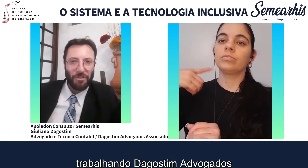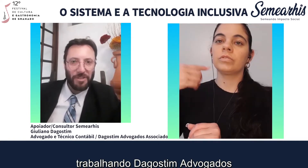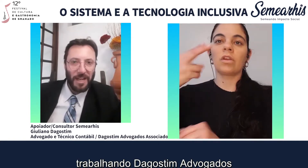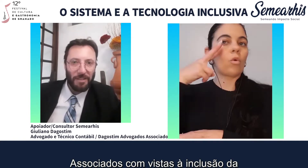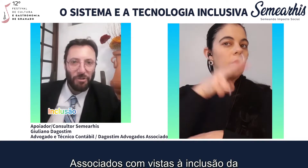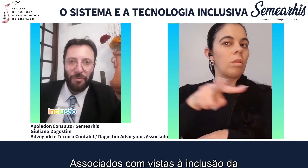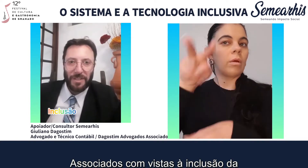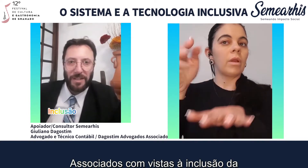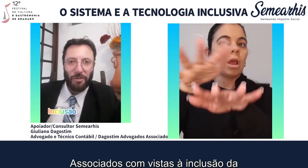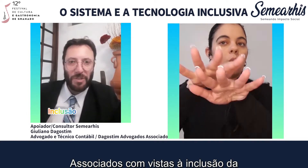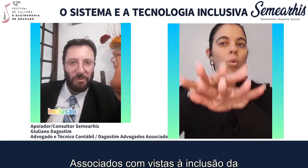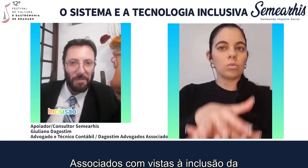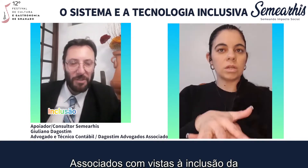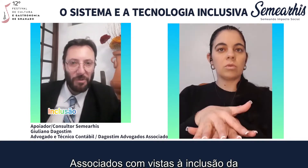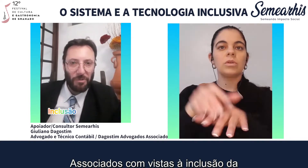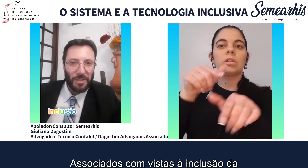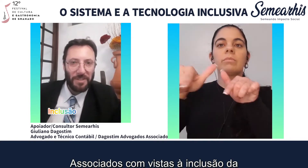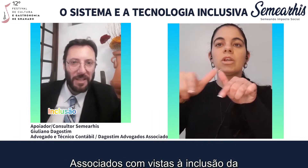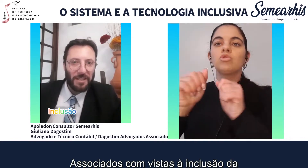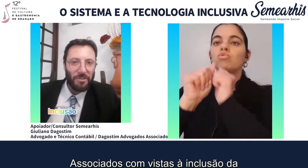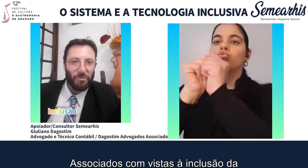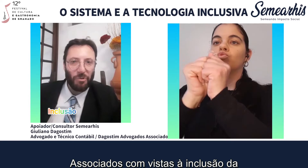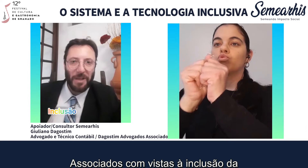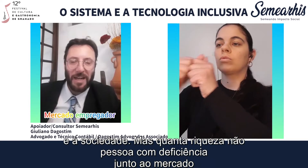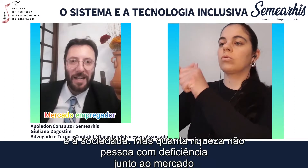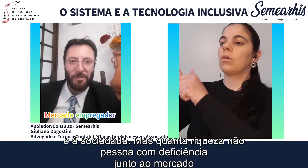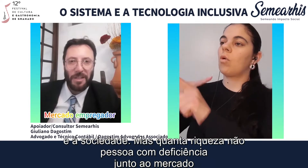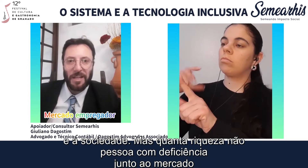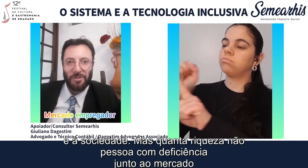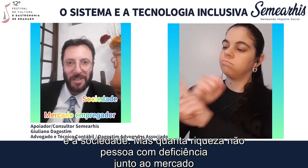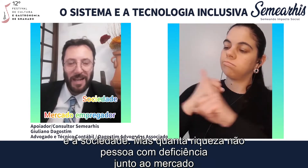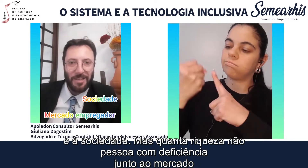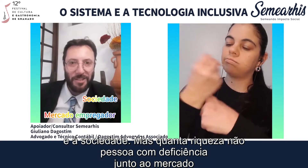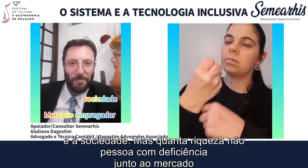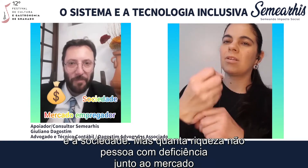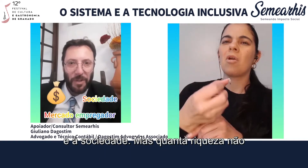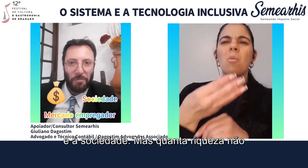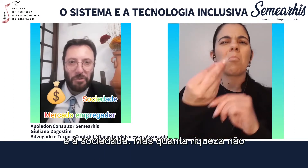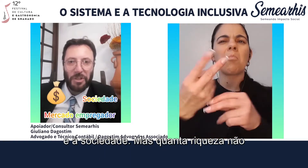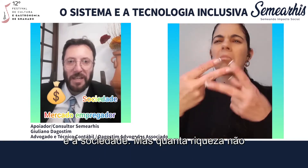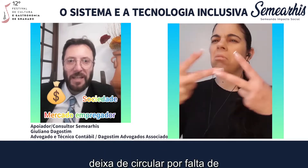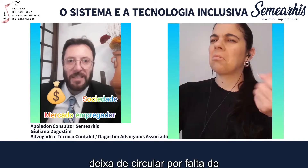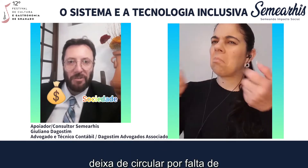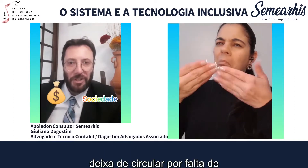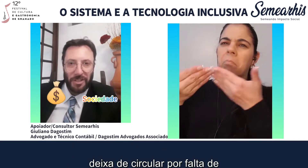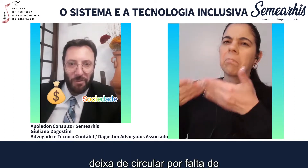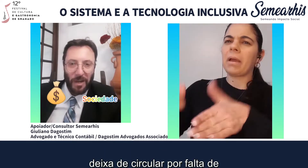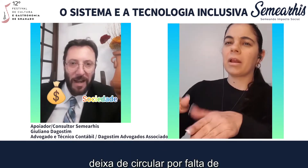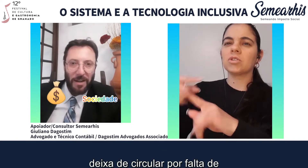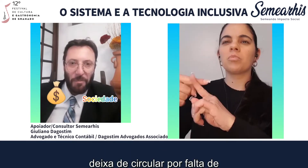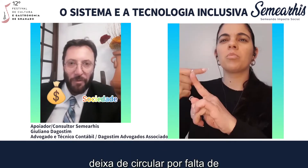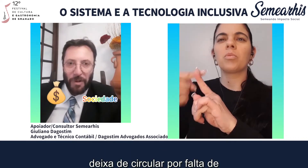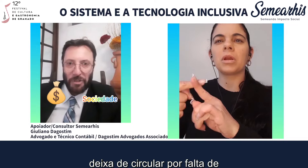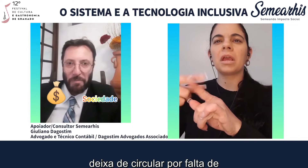Advogados Associados com vistas à inclusão da pessoa com deficiência junto ao mercado e à sociedade. Pois quanto à riqueza não deixa de